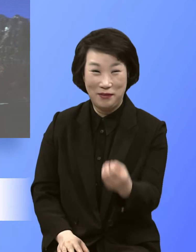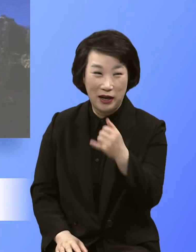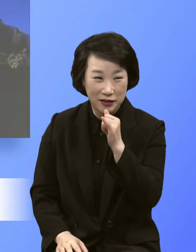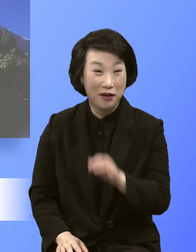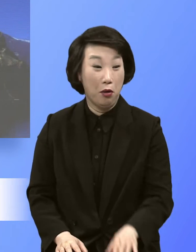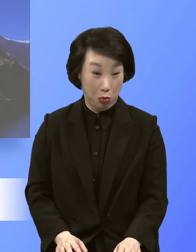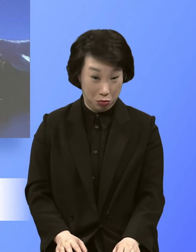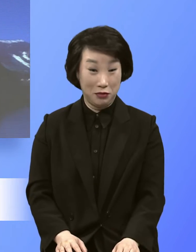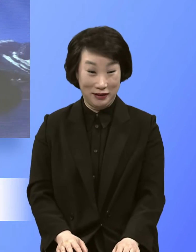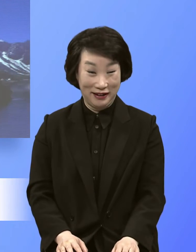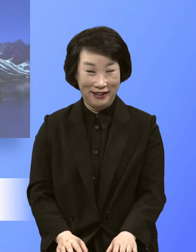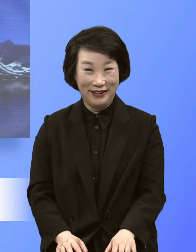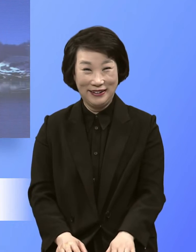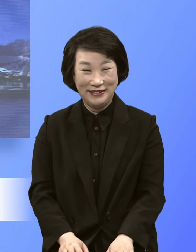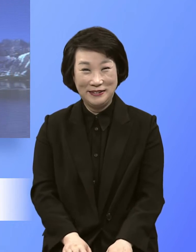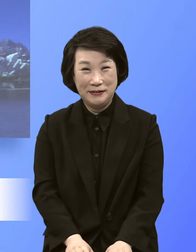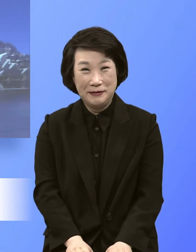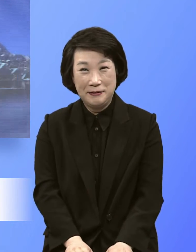그러냐?